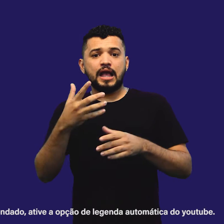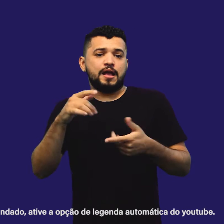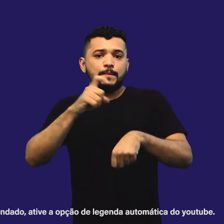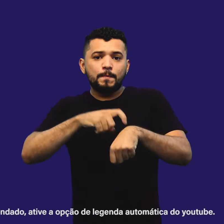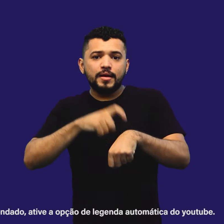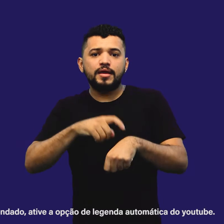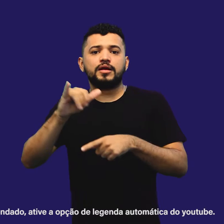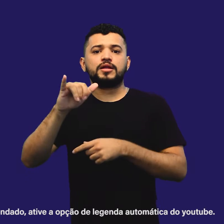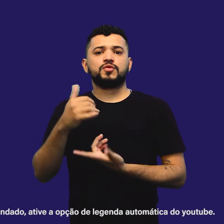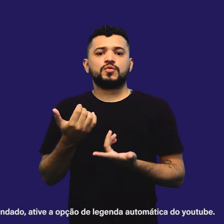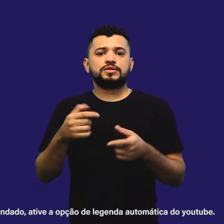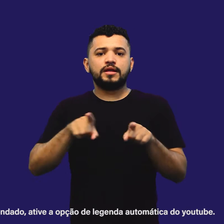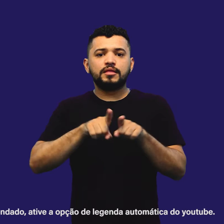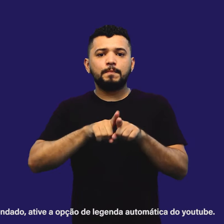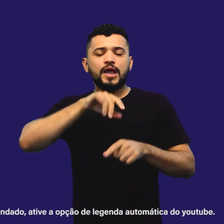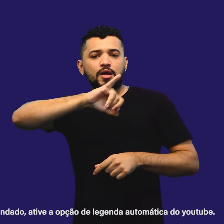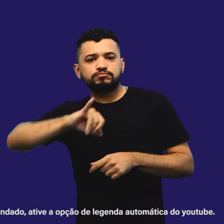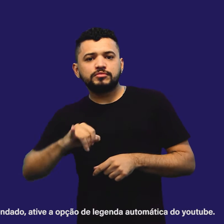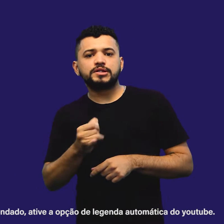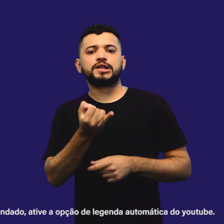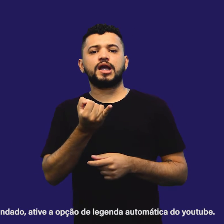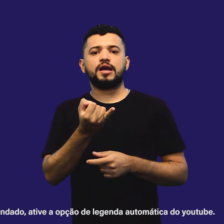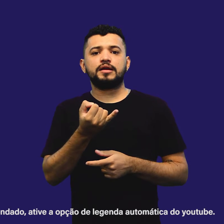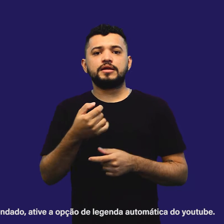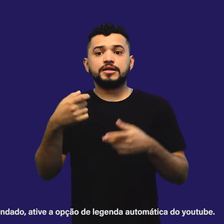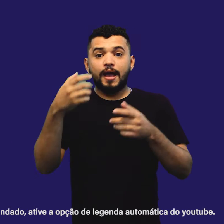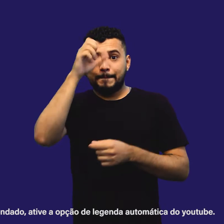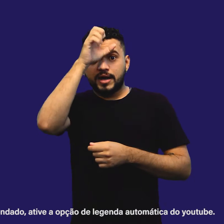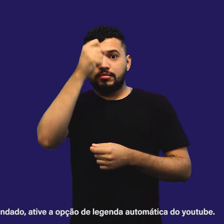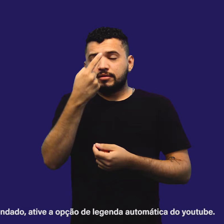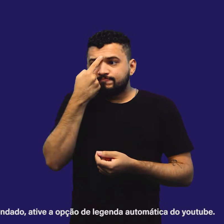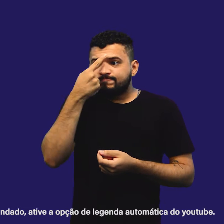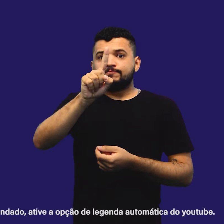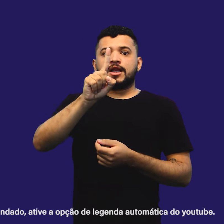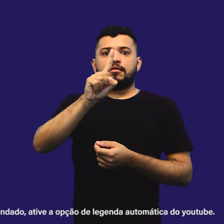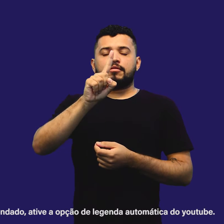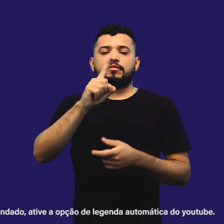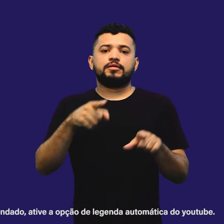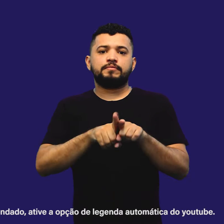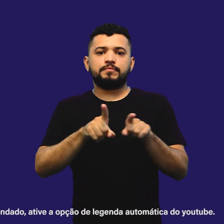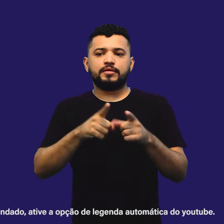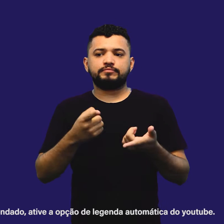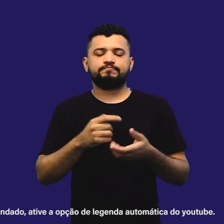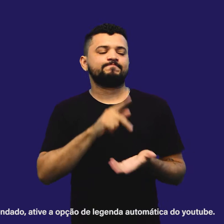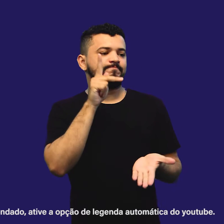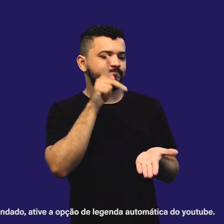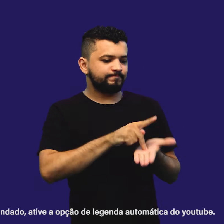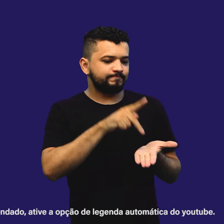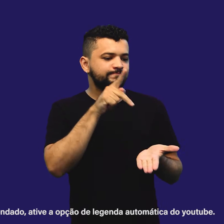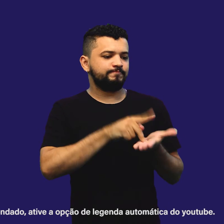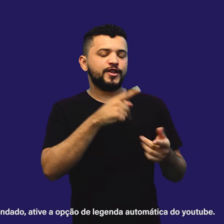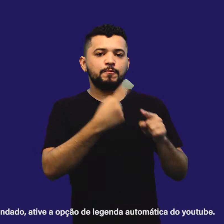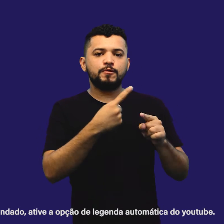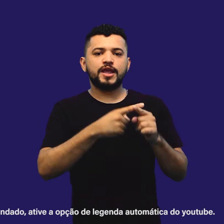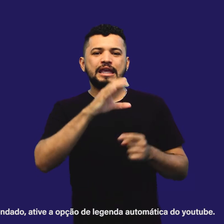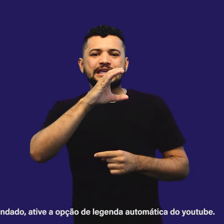momento que muita gente precisou ali tirar a criatividade de onde nunca se precisou usar, né? Verdade, Natália. Eu acho assim, a